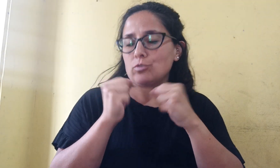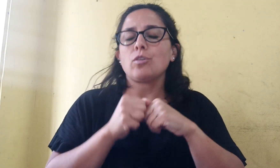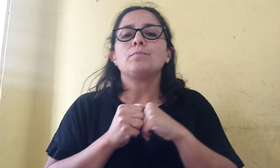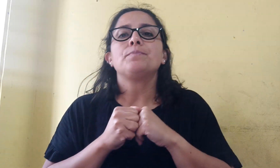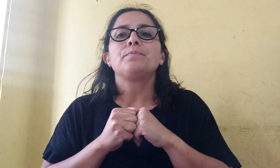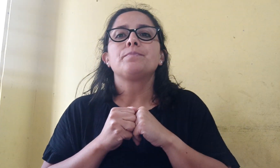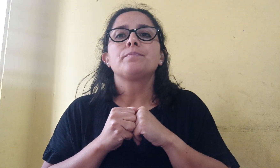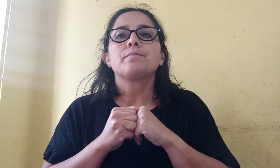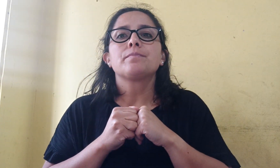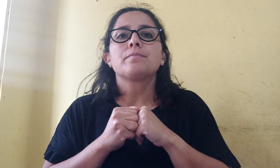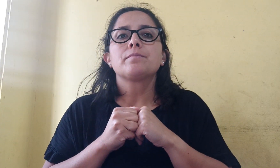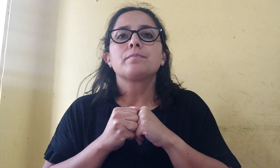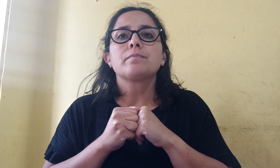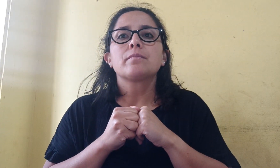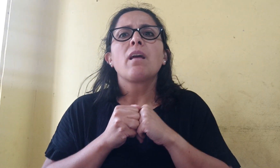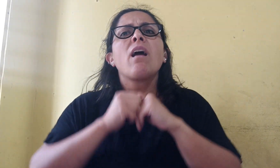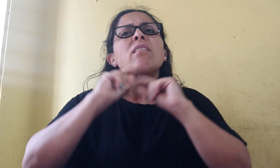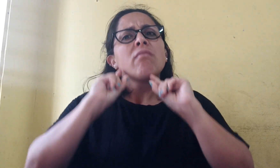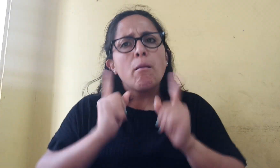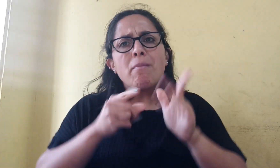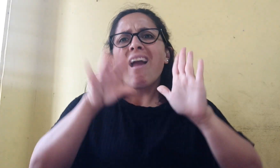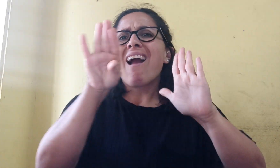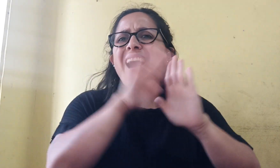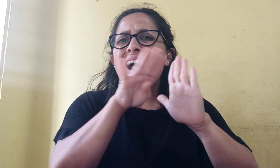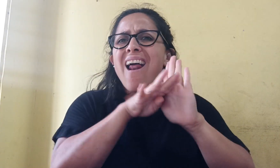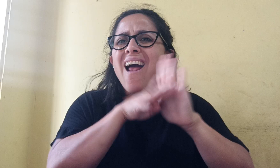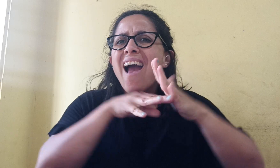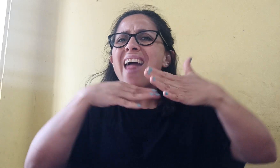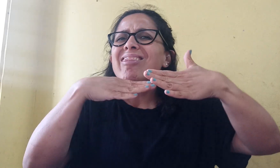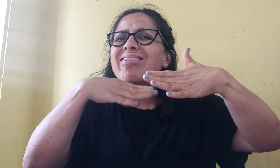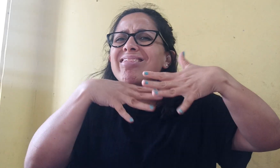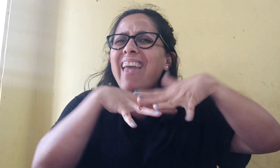y características del tejido nervioso.